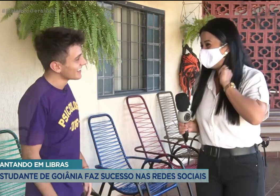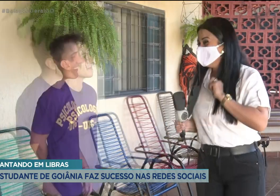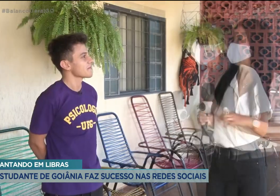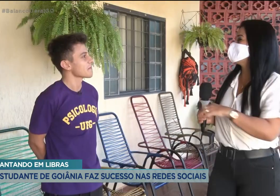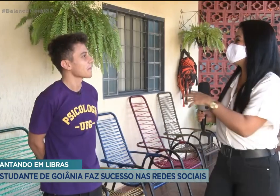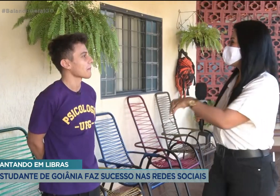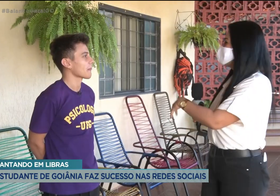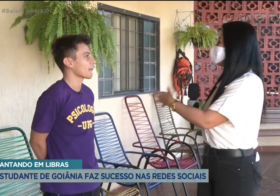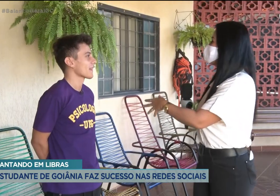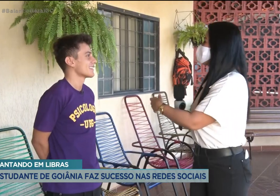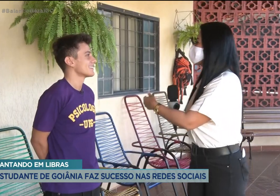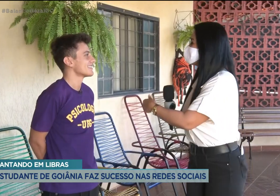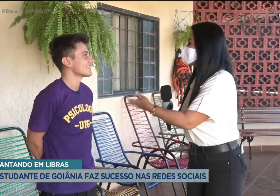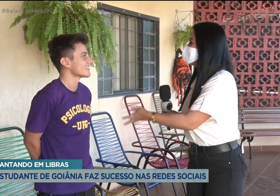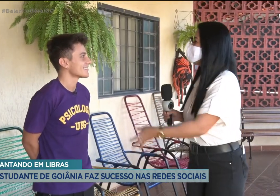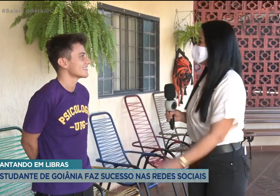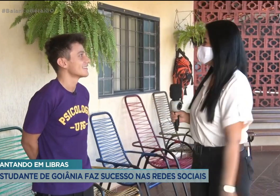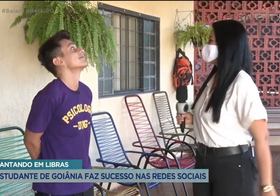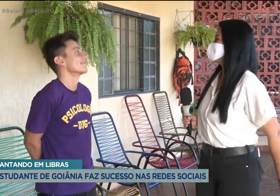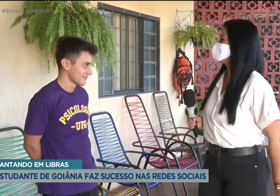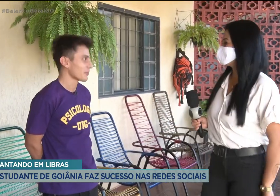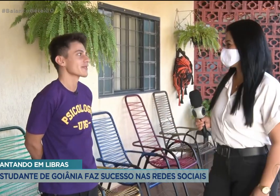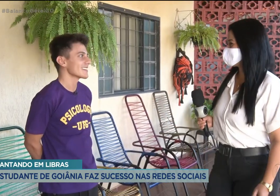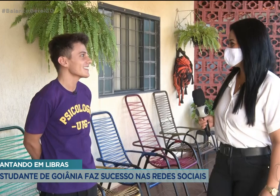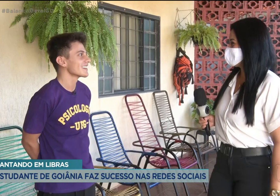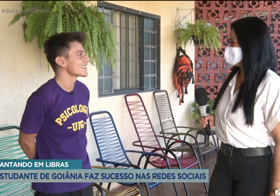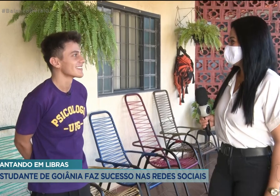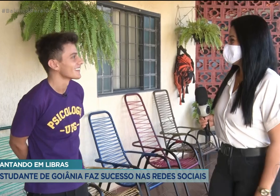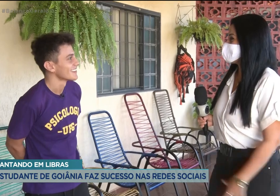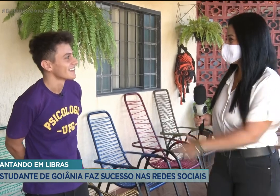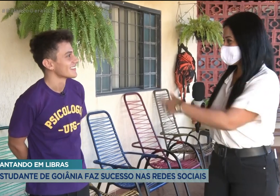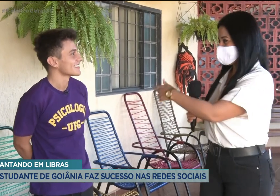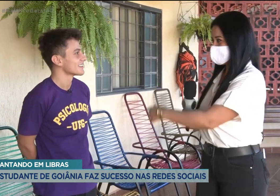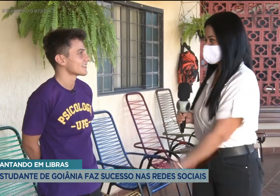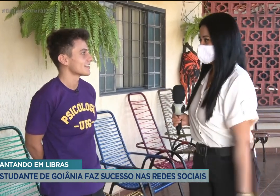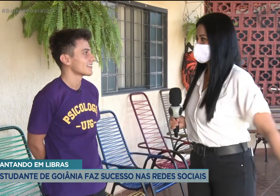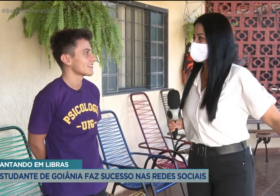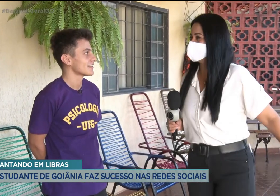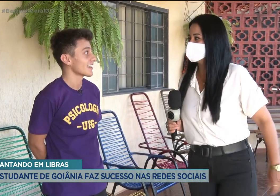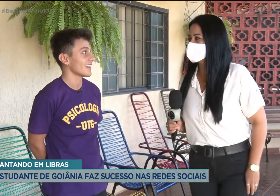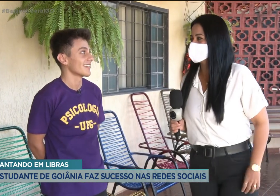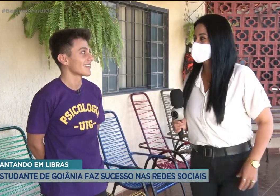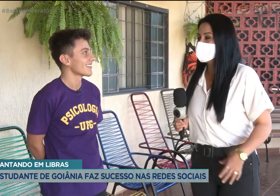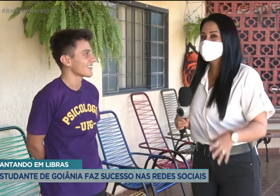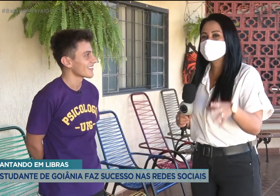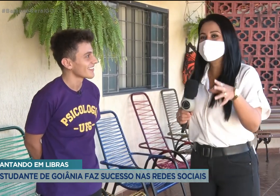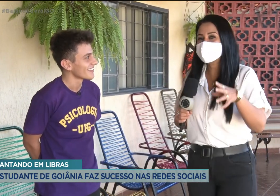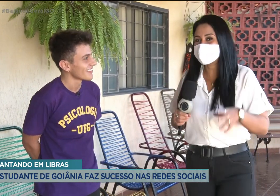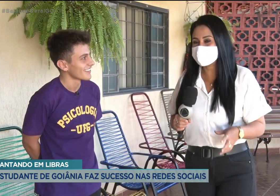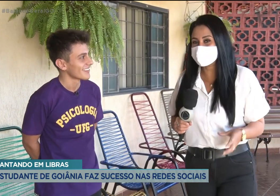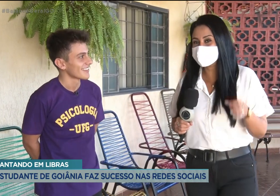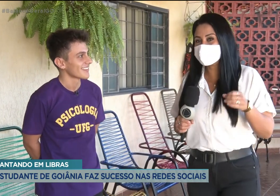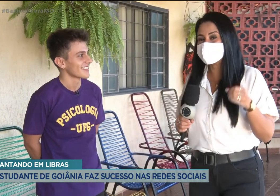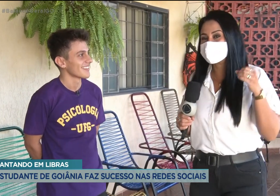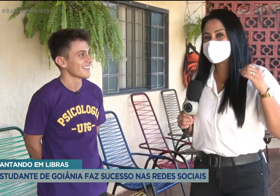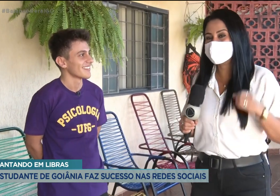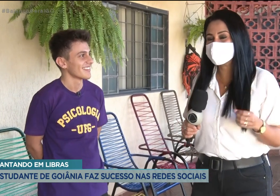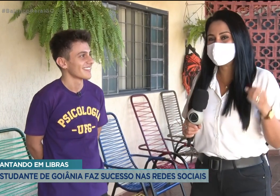Você tá chegando em lugares Que você nem imagina, né? Com certeza Sabe quem mandou um recado pra você? Quem? Rodrigo Guedes Vice-presidente da